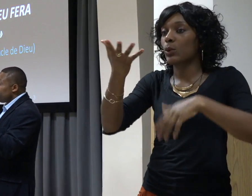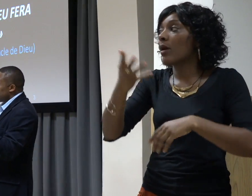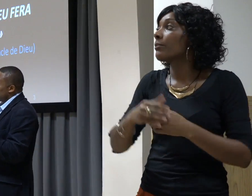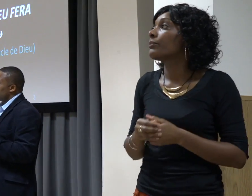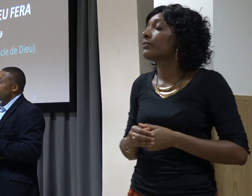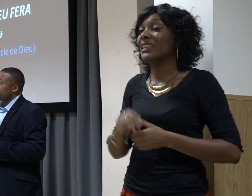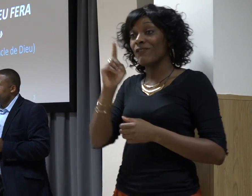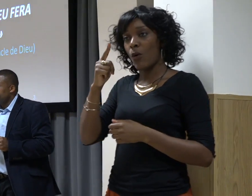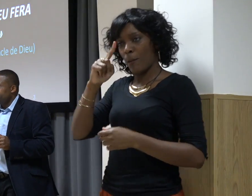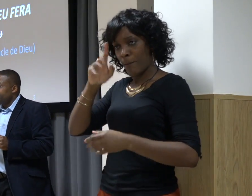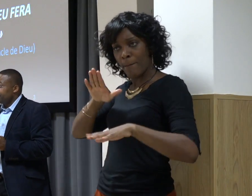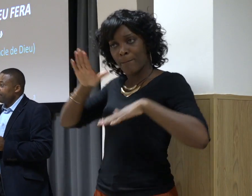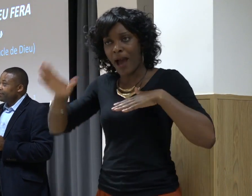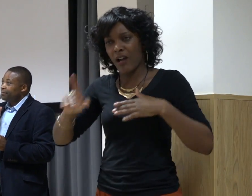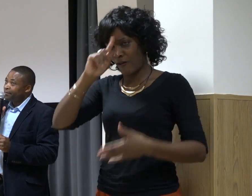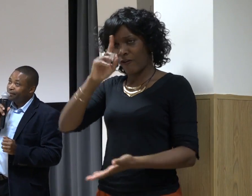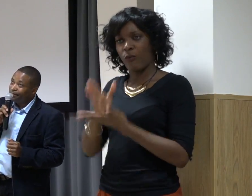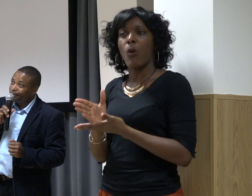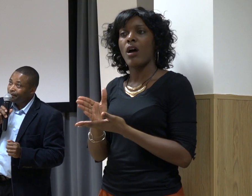c'est le pas de foi.